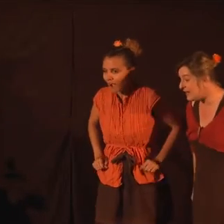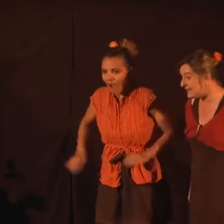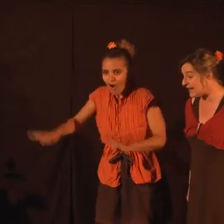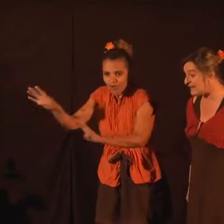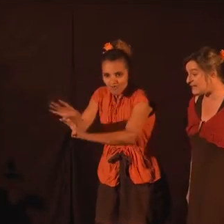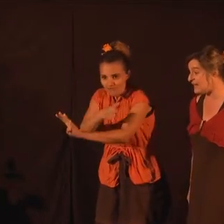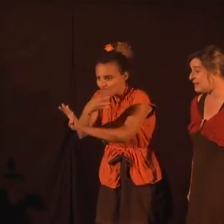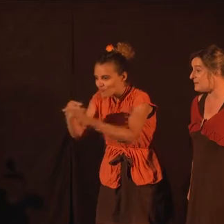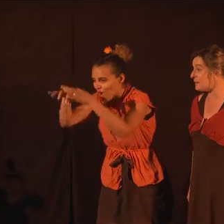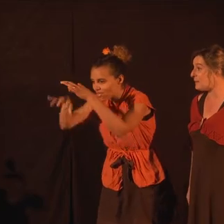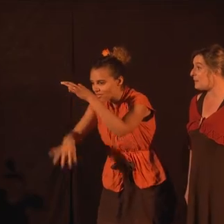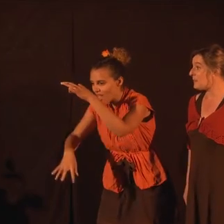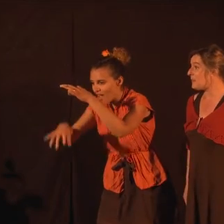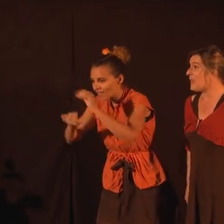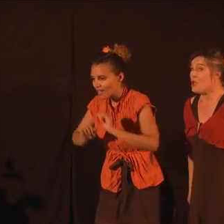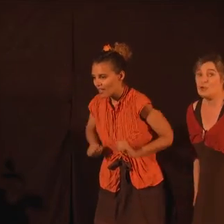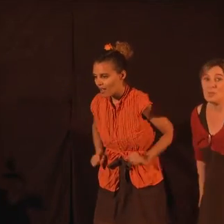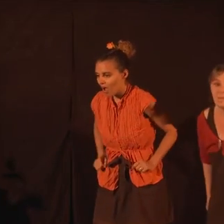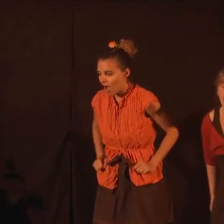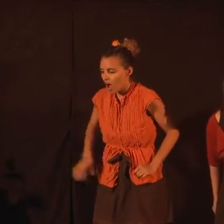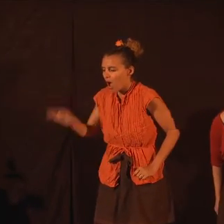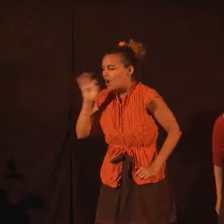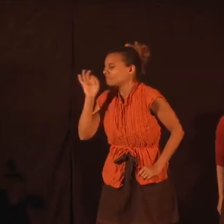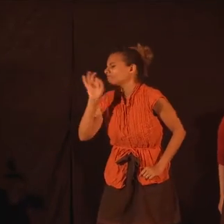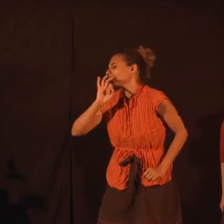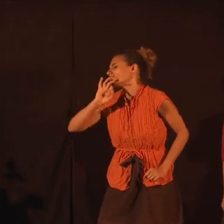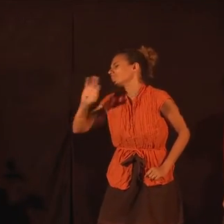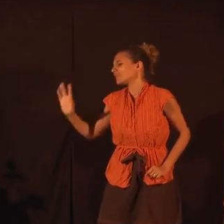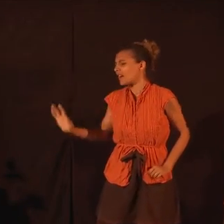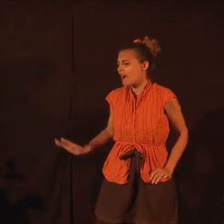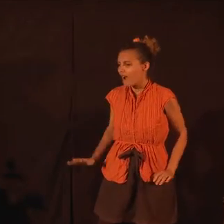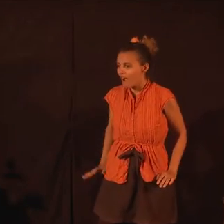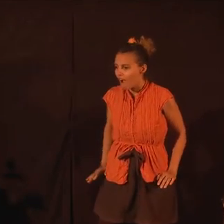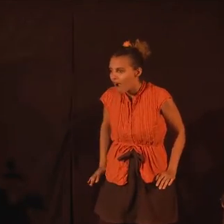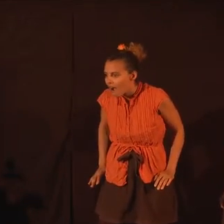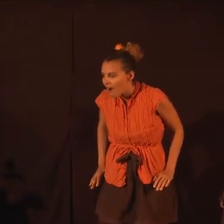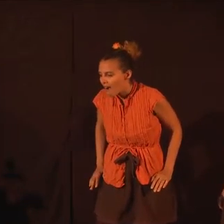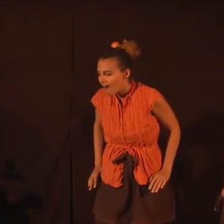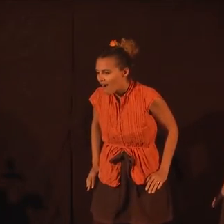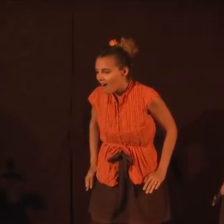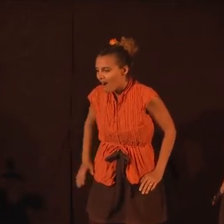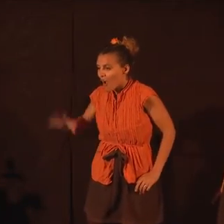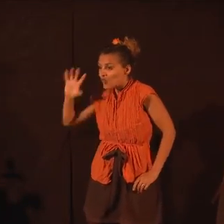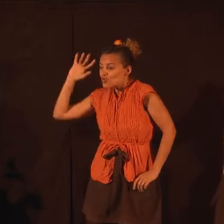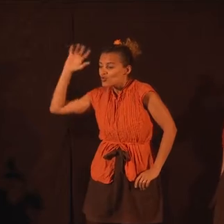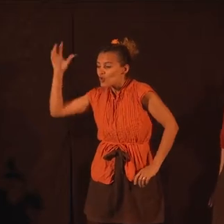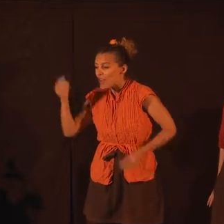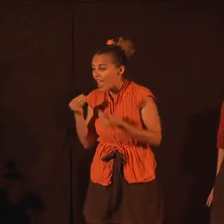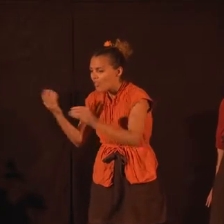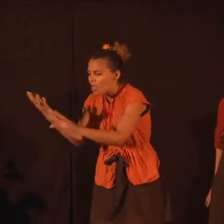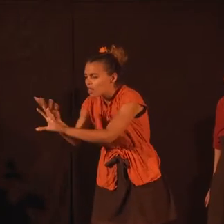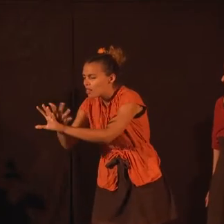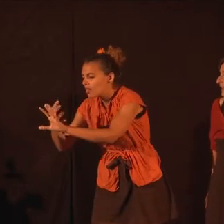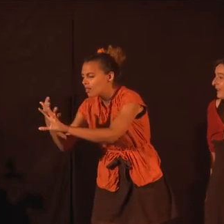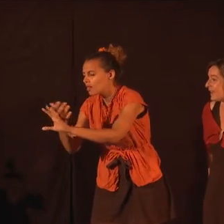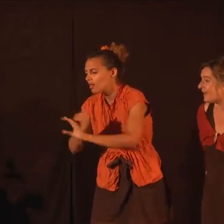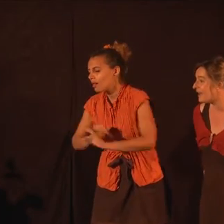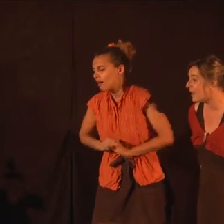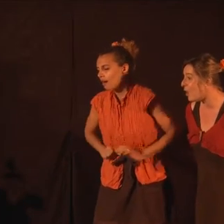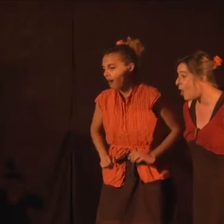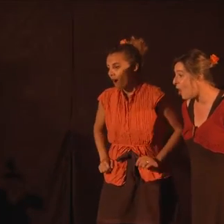Voilà, alors aussi pourquoi ici, c'est vrai que parce qu'ici les enfants apprennent aussi à communiquer en langage des signes, parce qu'il y